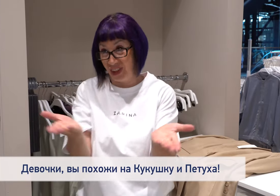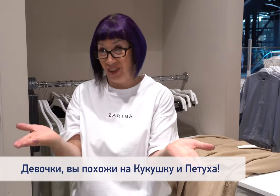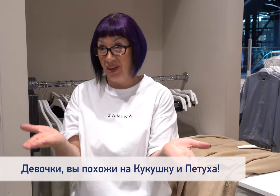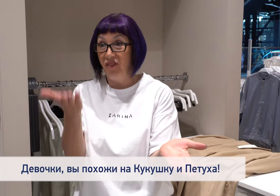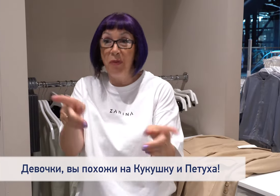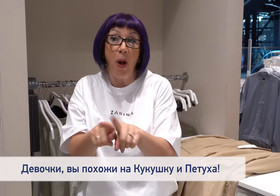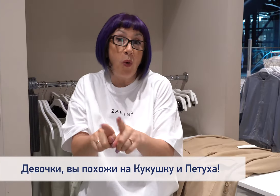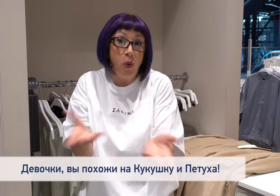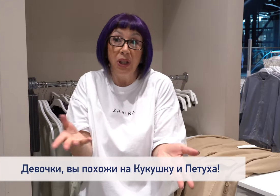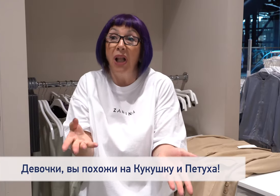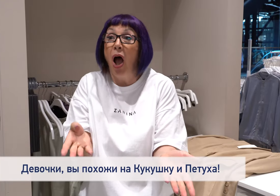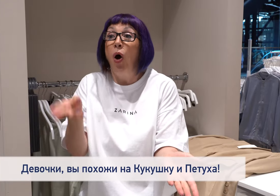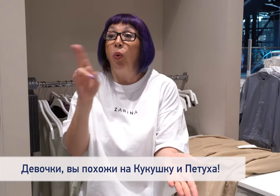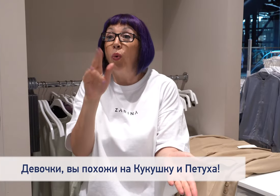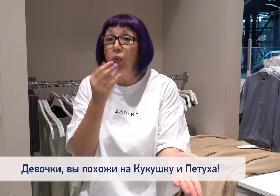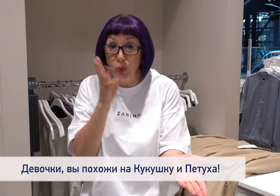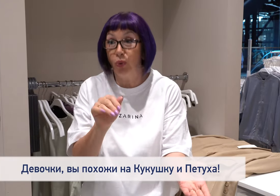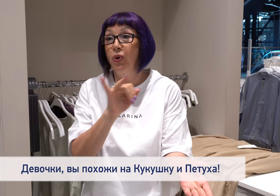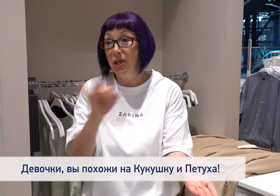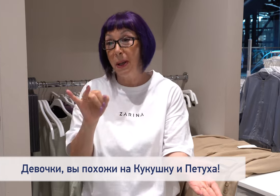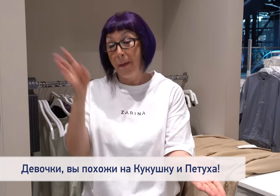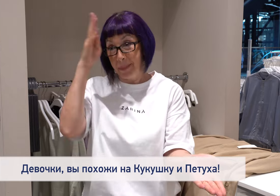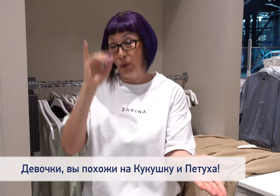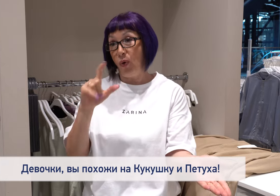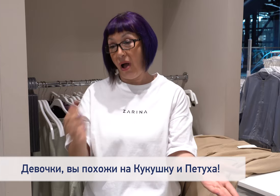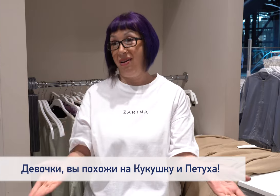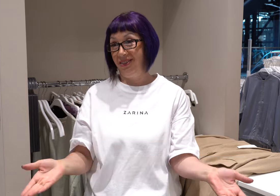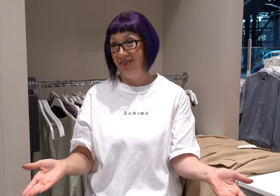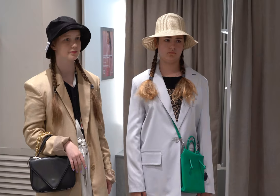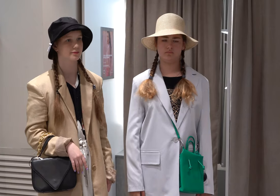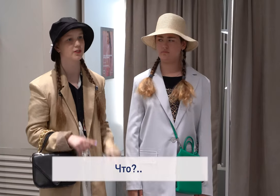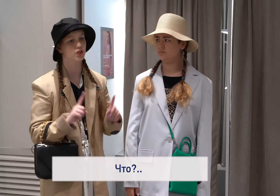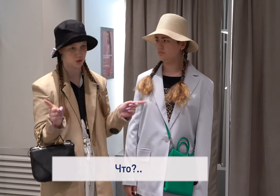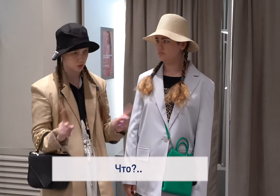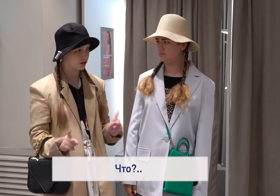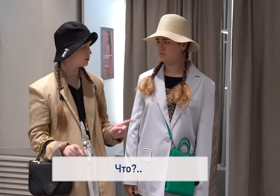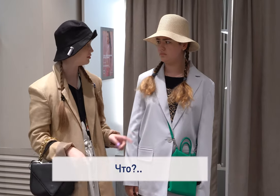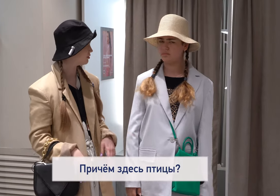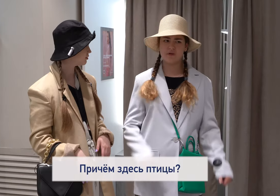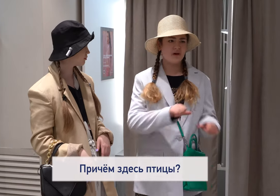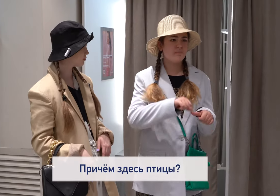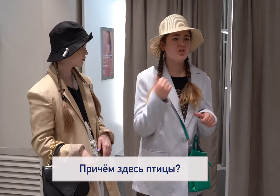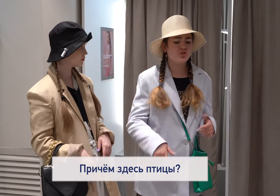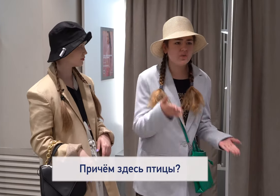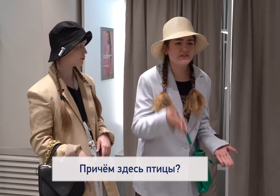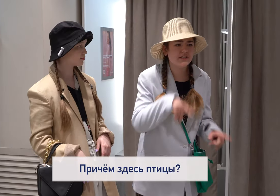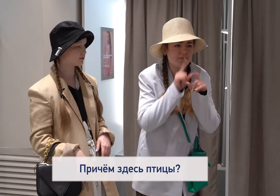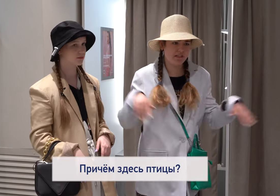Девочки, вы похожи на кукушку и петуха. Что? При чем здесь